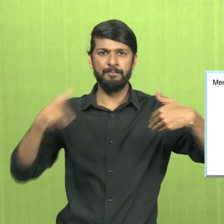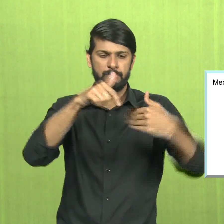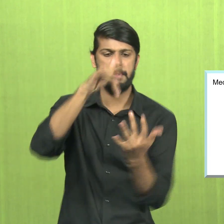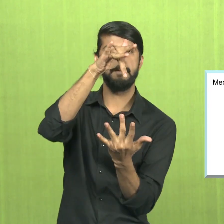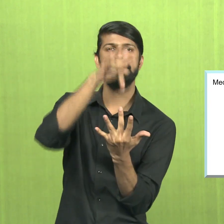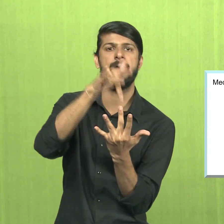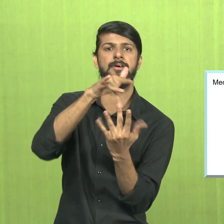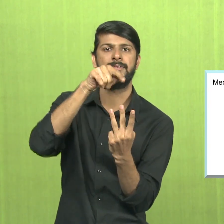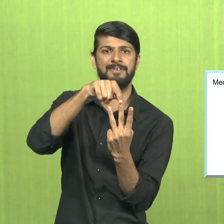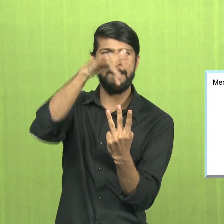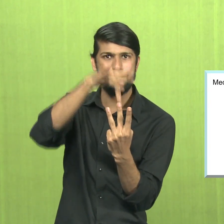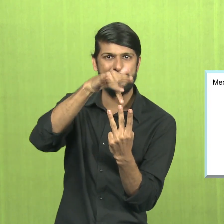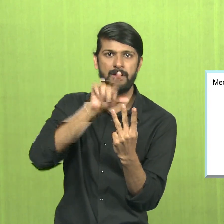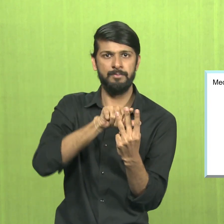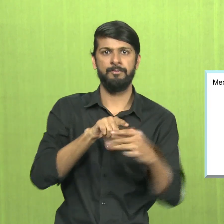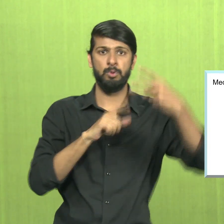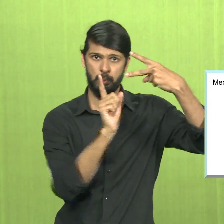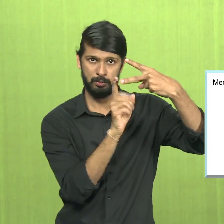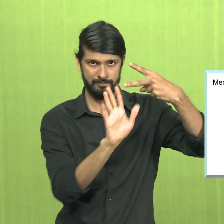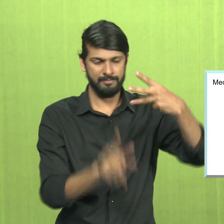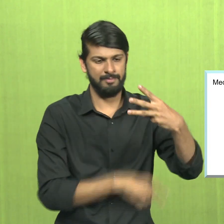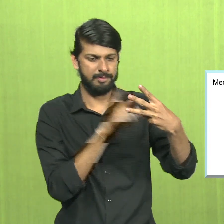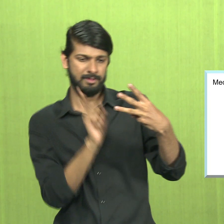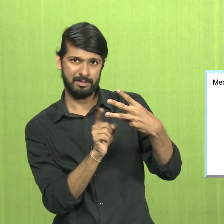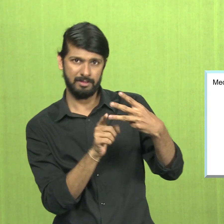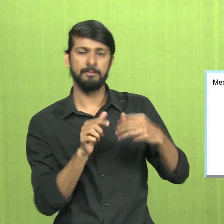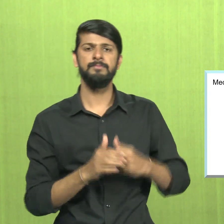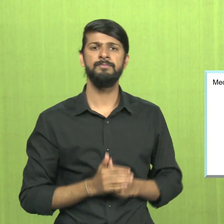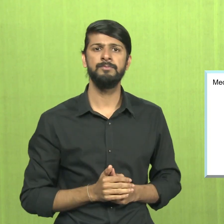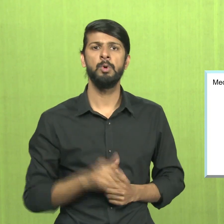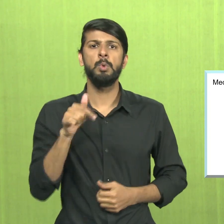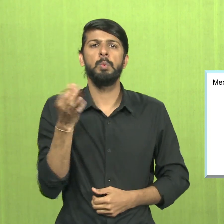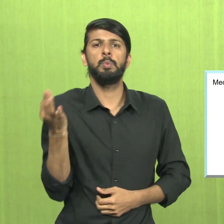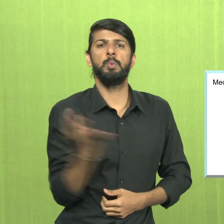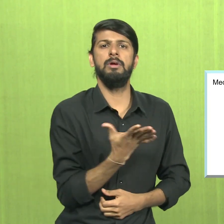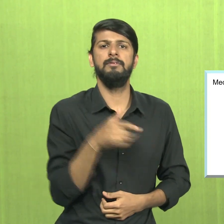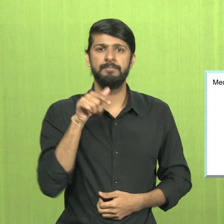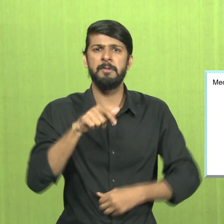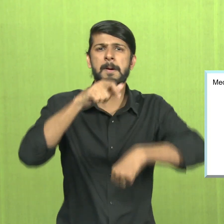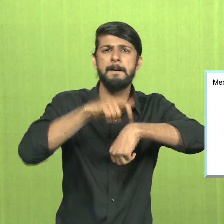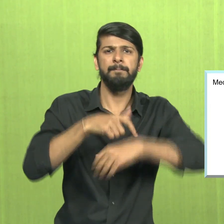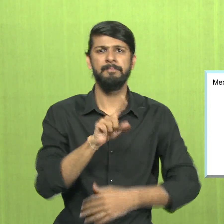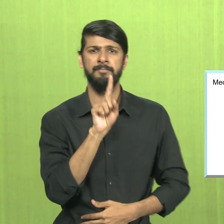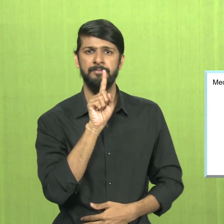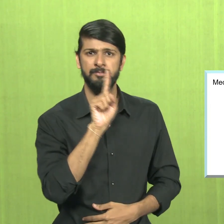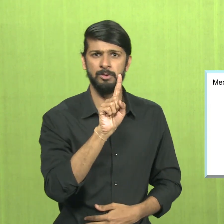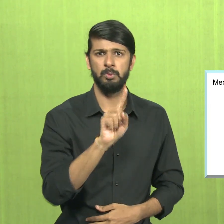विश्वनाथम लिपिड कि अनुबंध मॉडर्न पीरियड विच S8